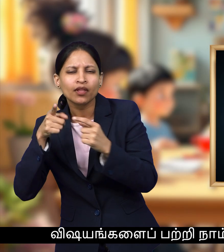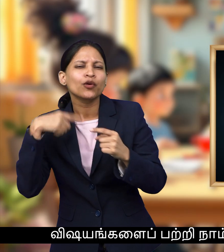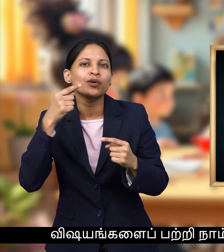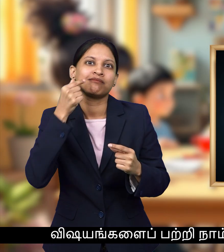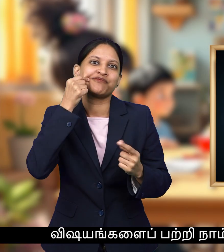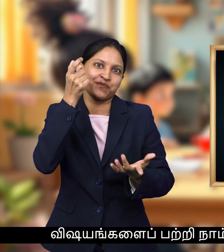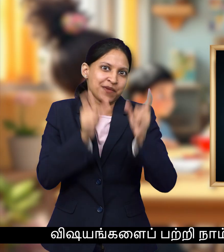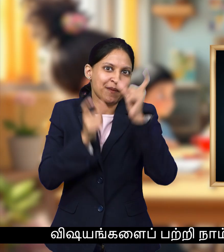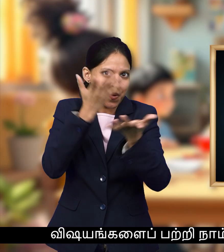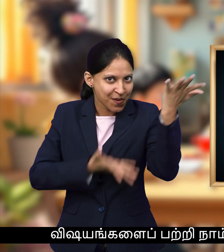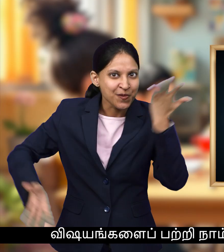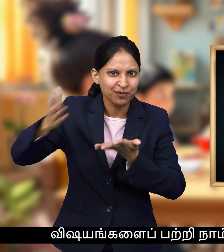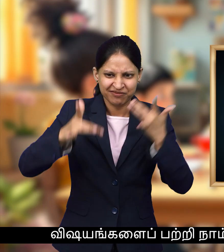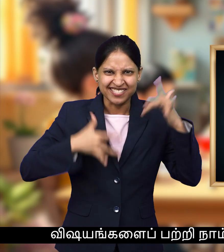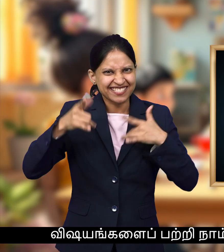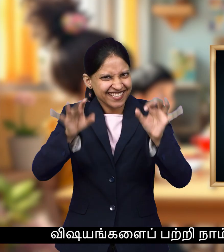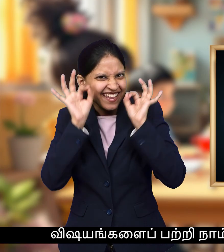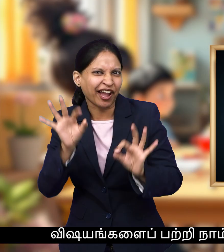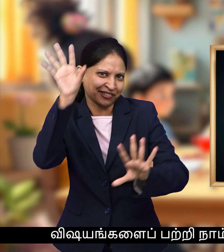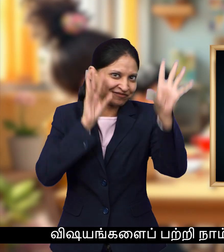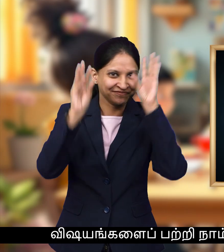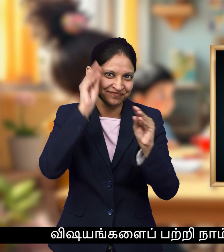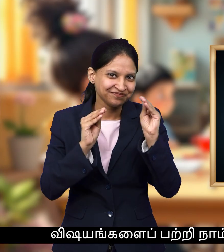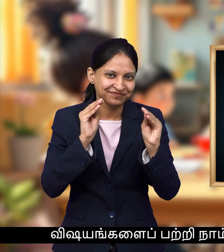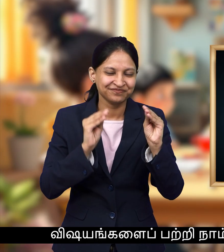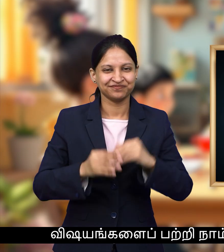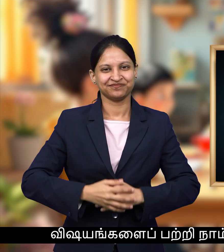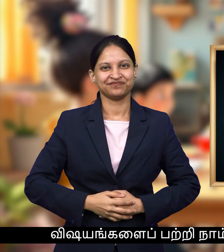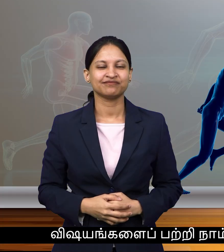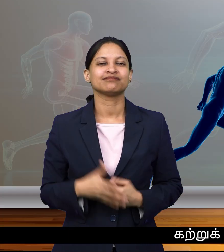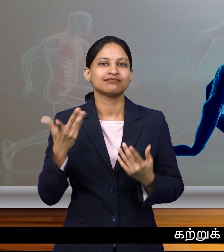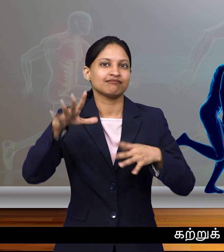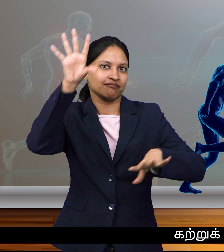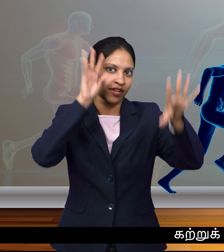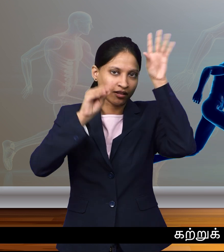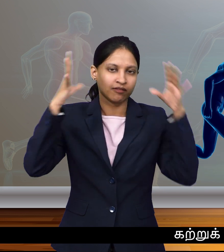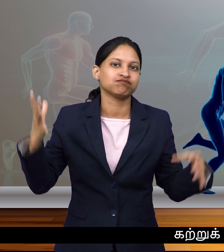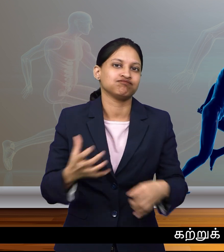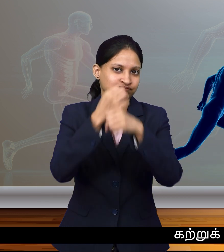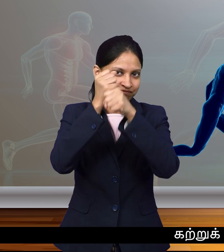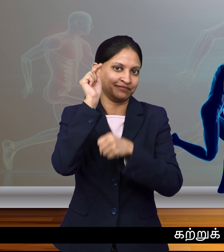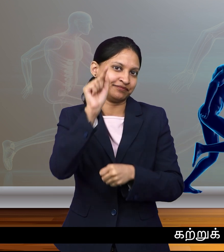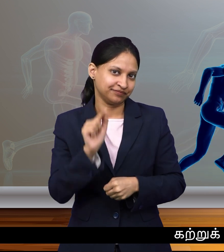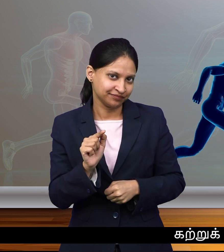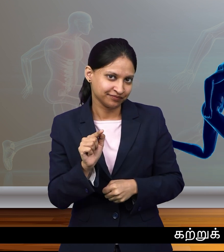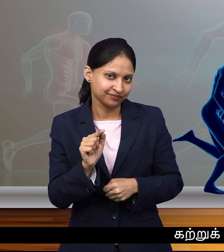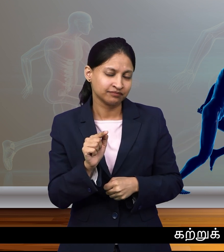போன்ற பல சுவாரஸ்யமான விஷயங்களை பற்றி நாம் அறிந்து கொள்ள போகிறோம், கற்றுக்கொள்வீர்கள்.